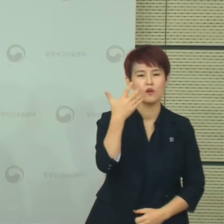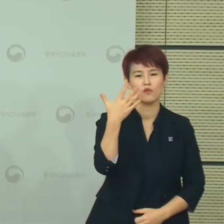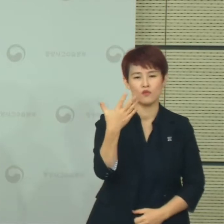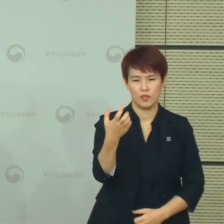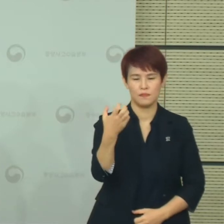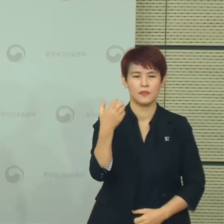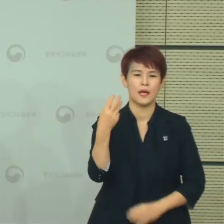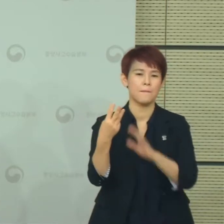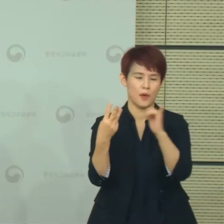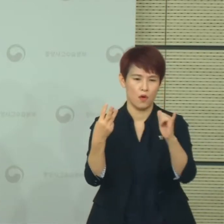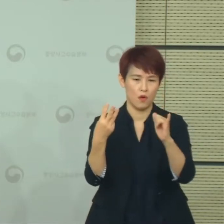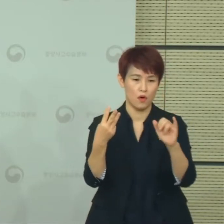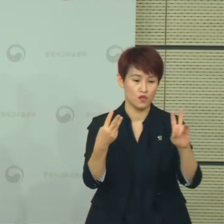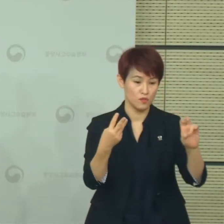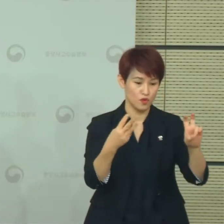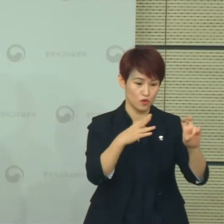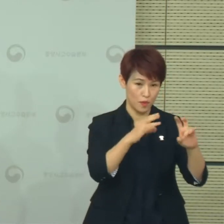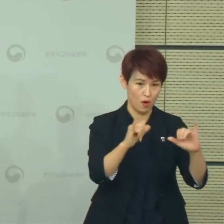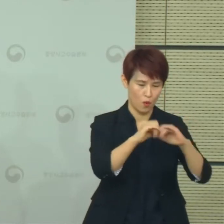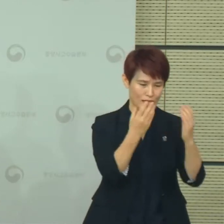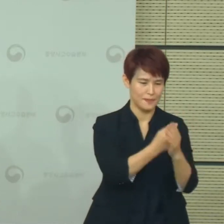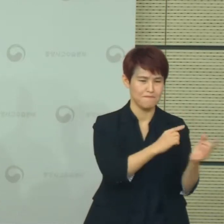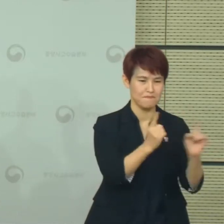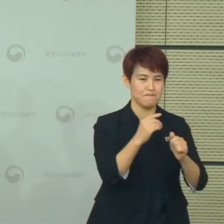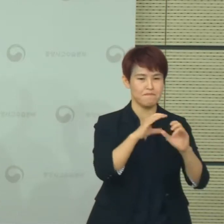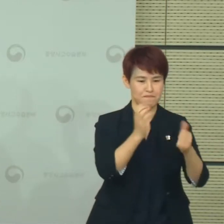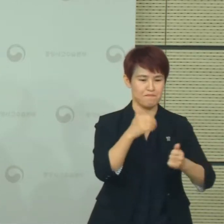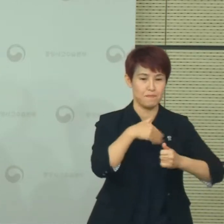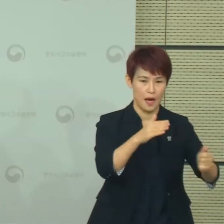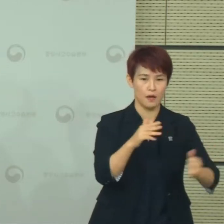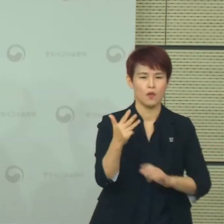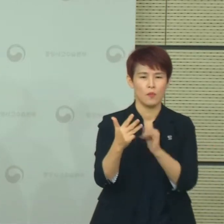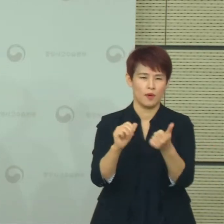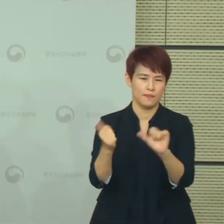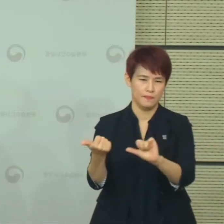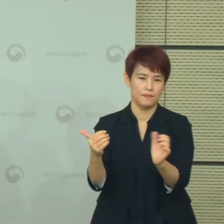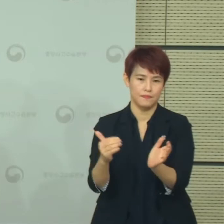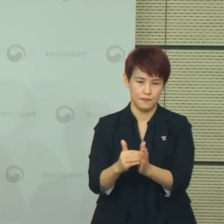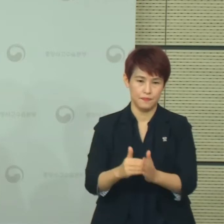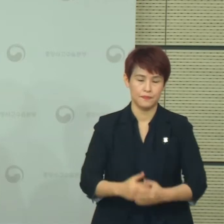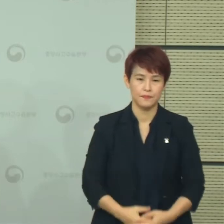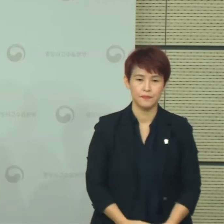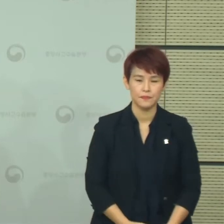893명이며 22명이 완치되어 퇴원하였고 8명이 사망하였습니다.